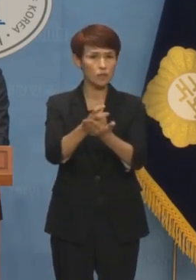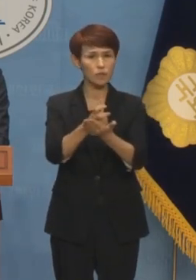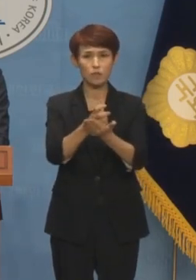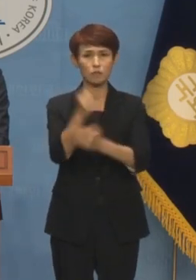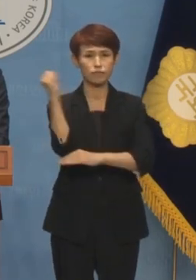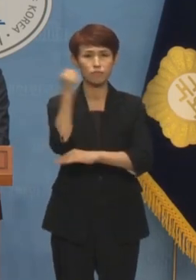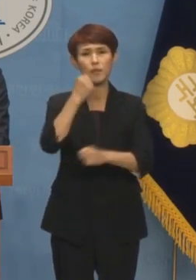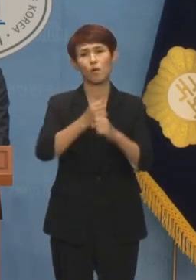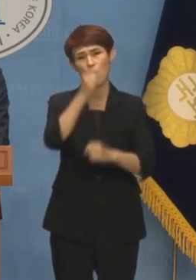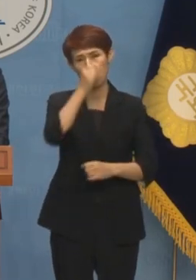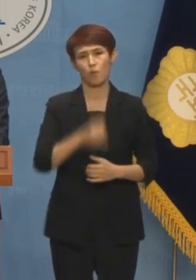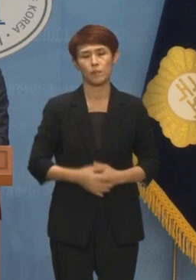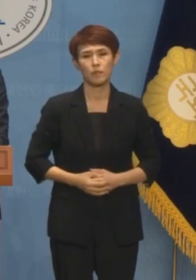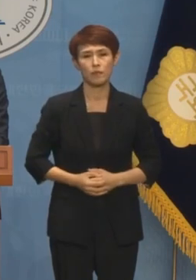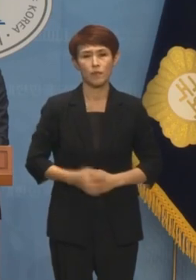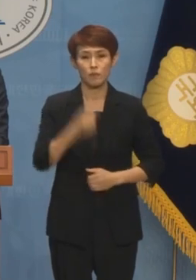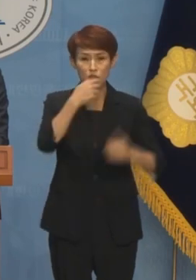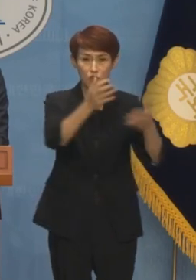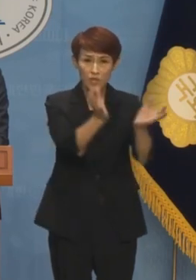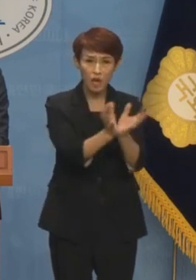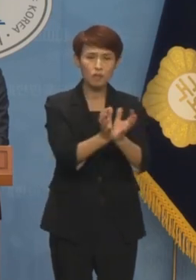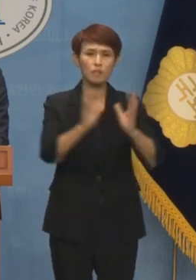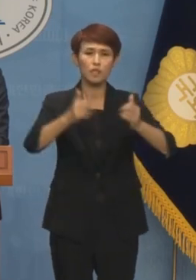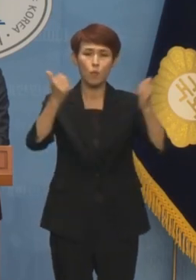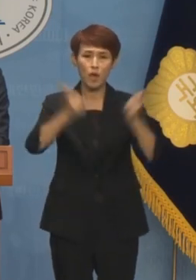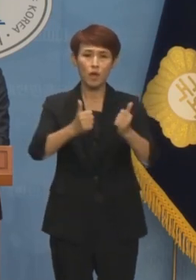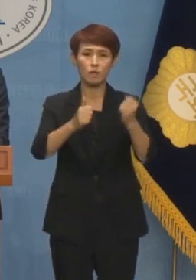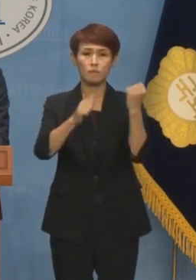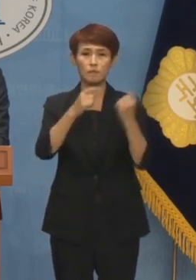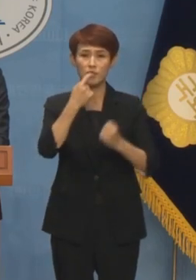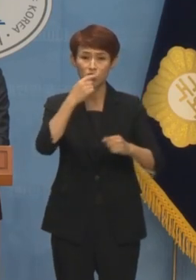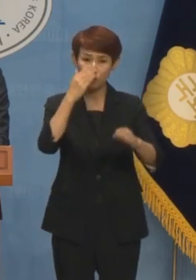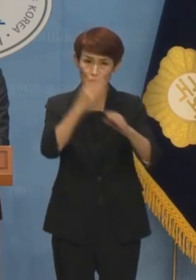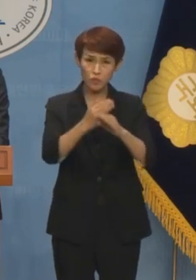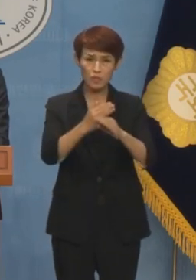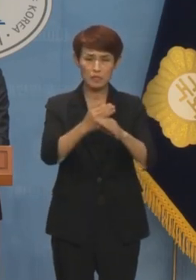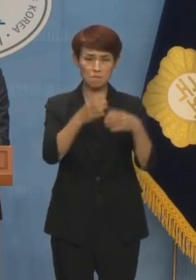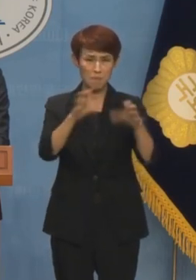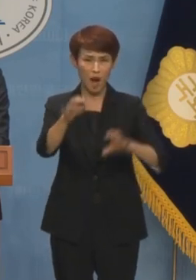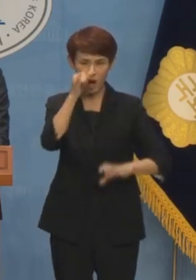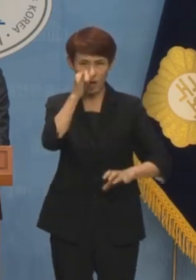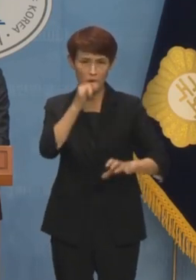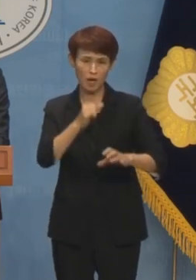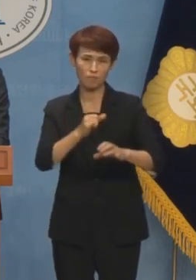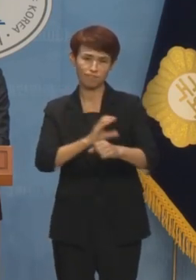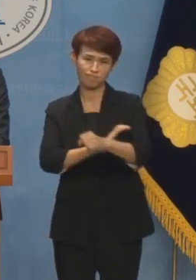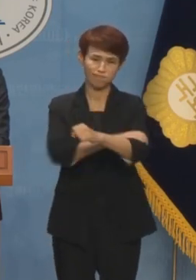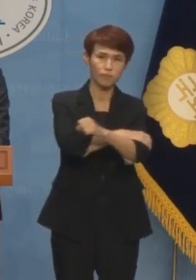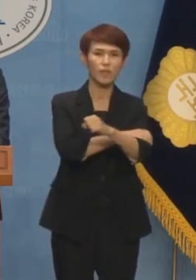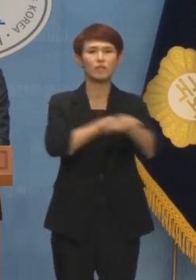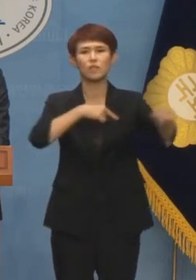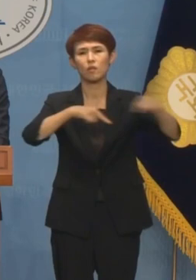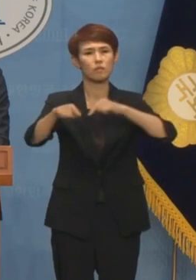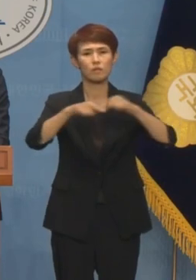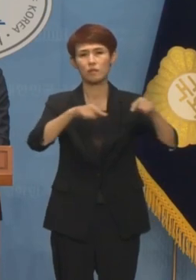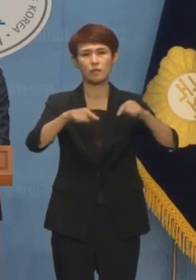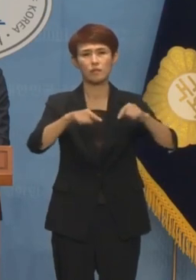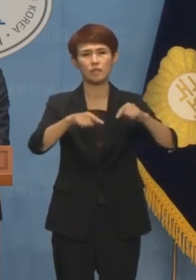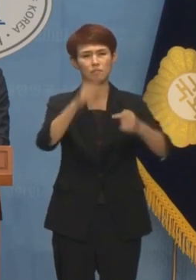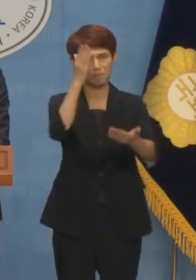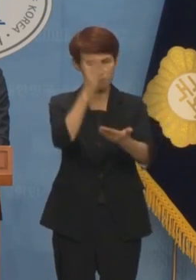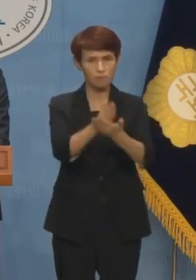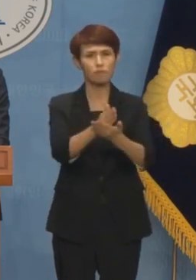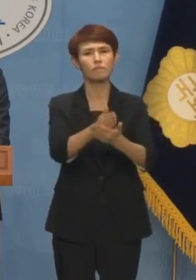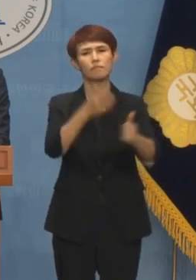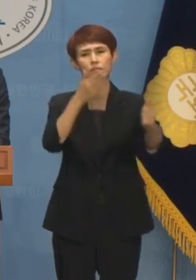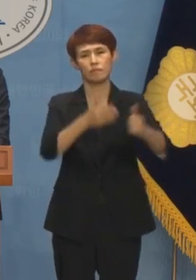일입니다. 민주당은 의회 민주주의를 파괴하는 막장 정치, 입법 행포를 즉각